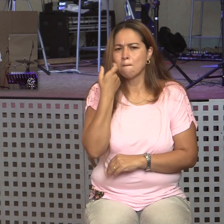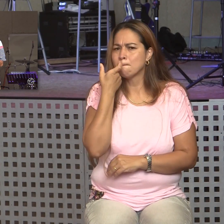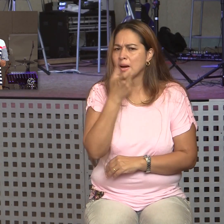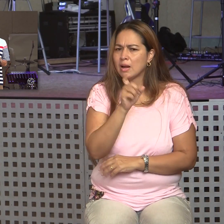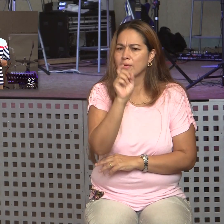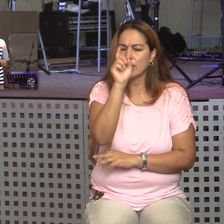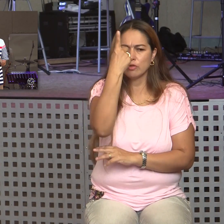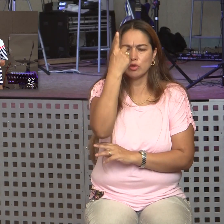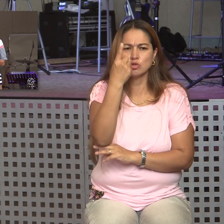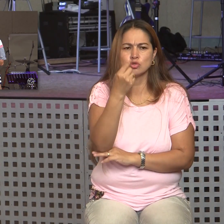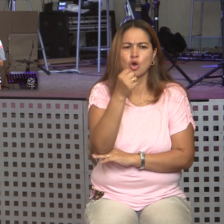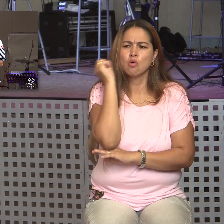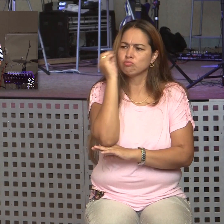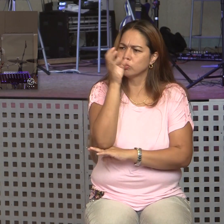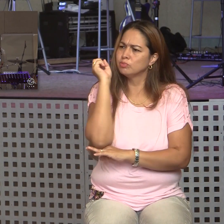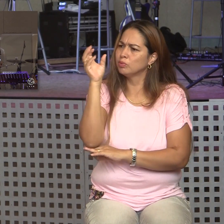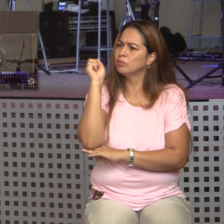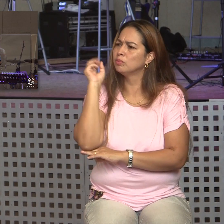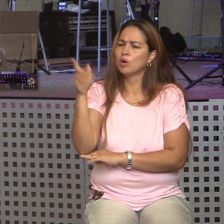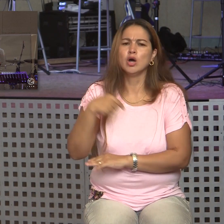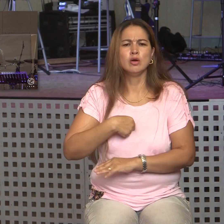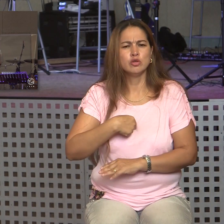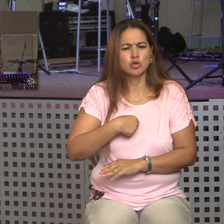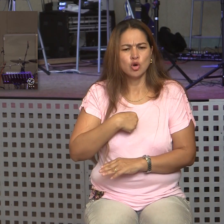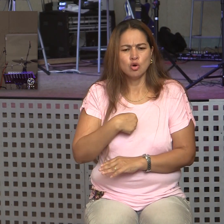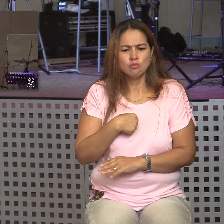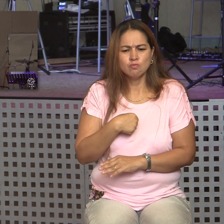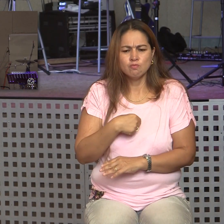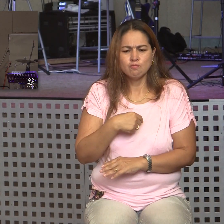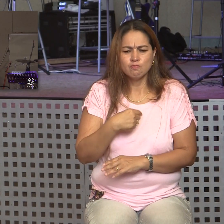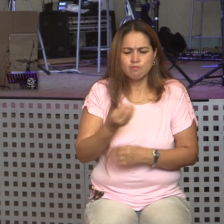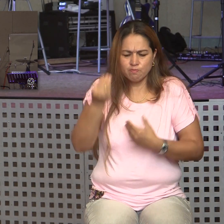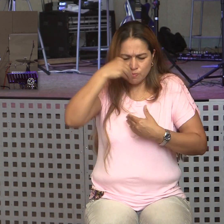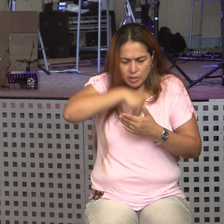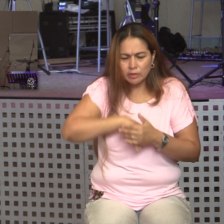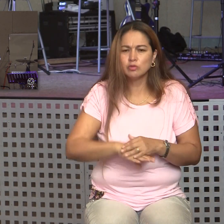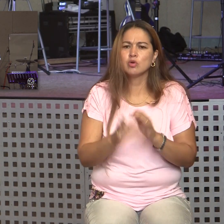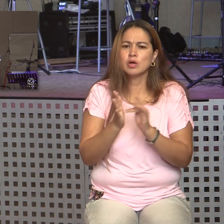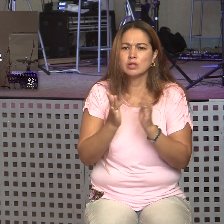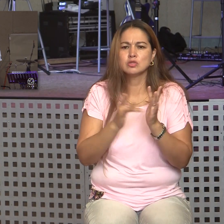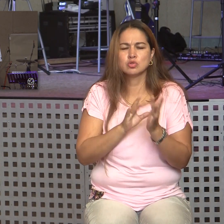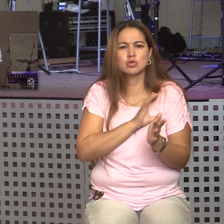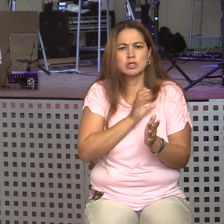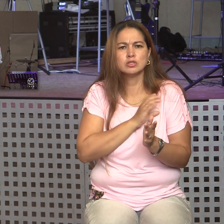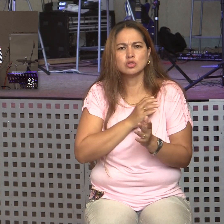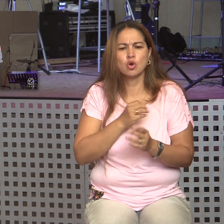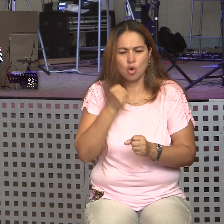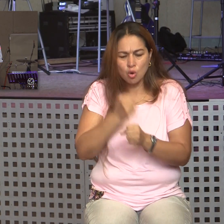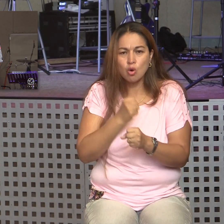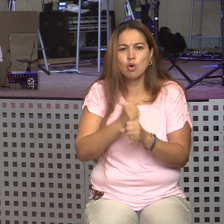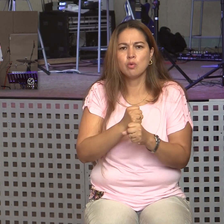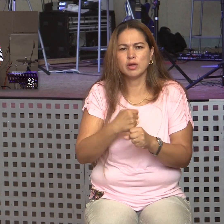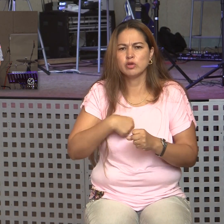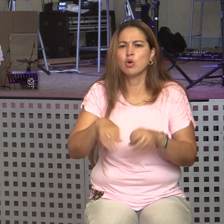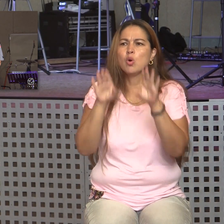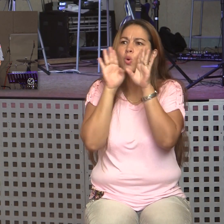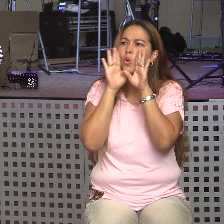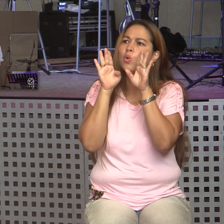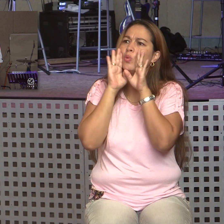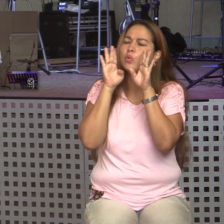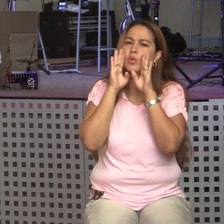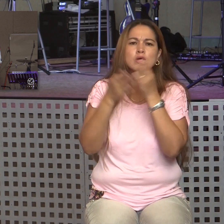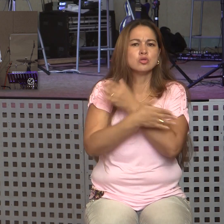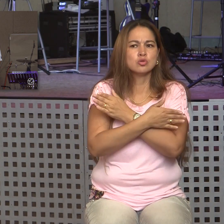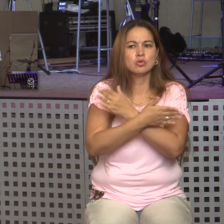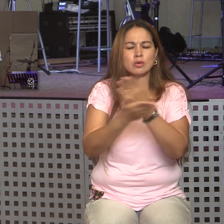voy a confesar quién es el que está dentro de mí, quién es el que obra en mi vida.